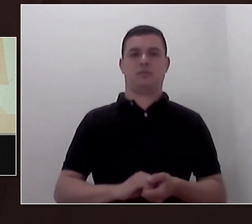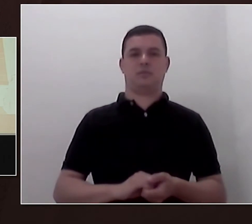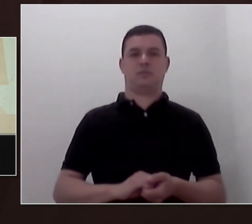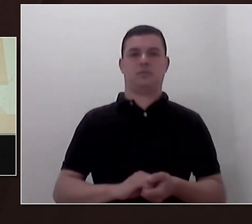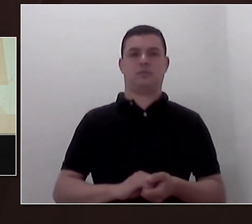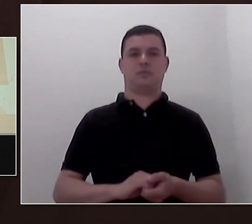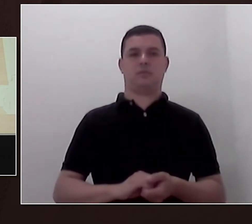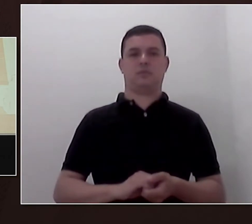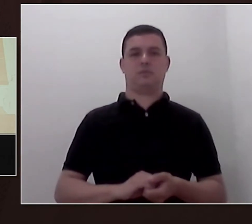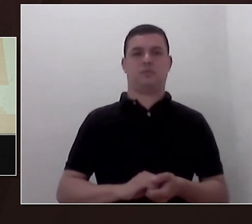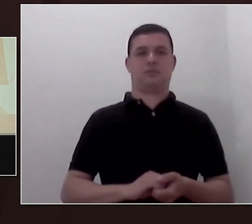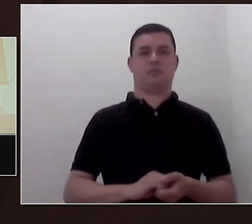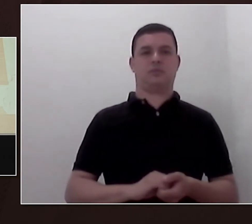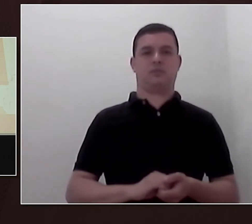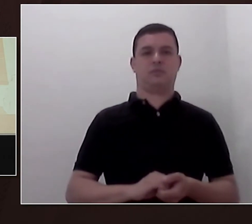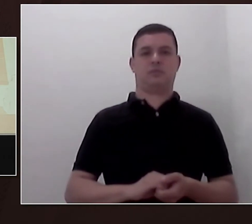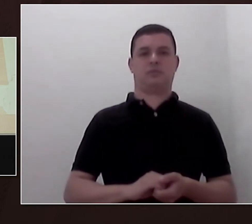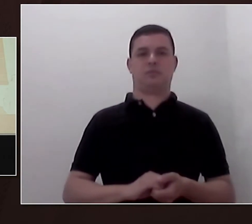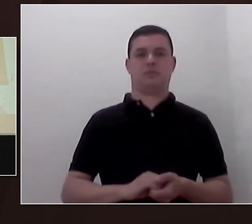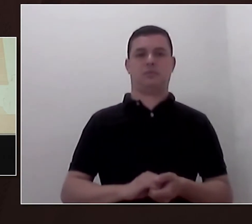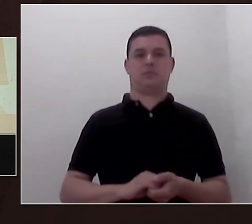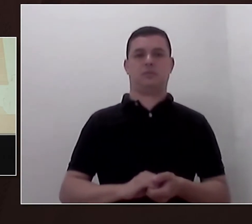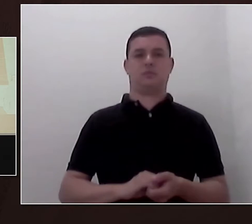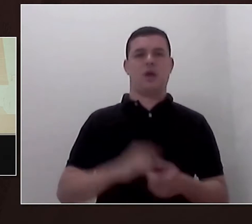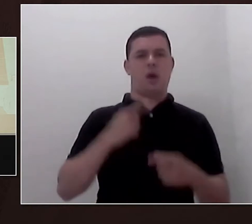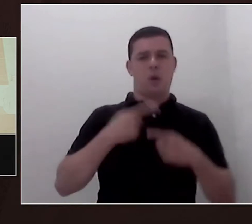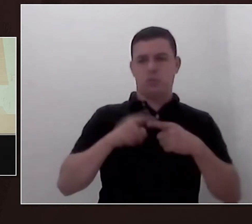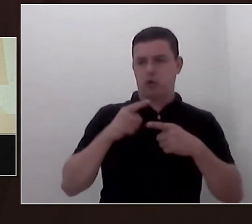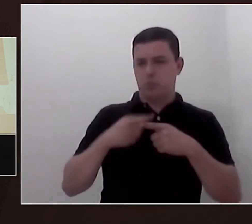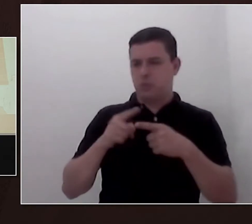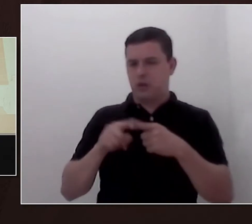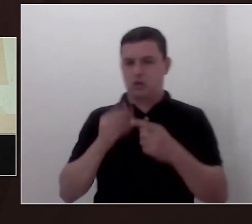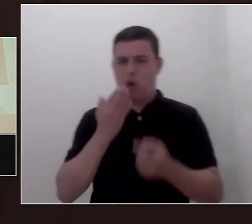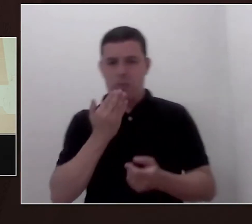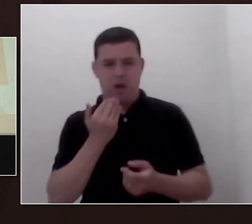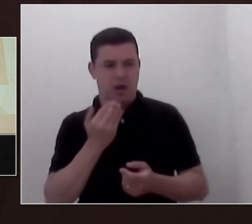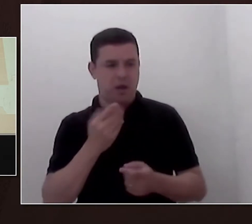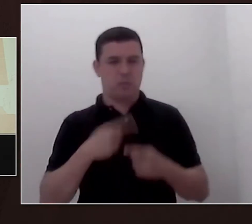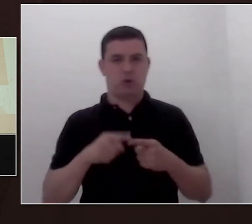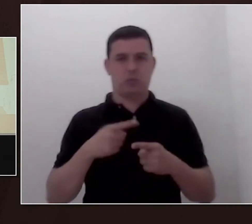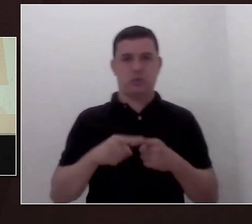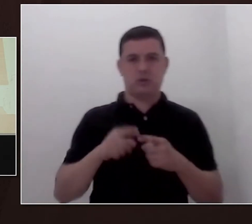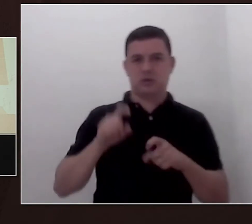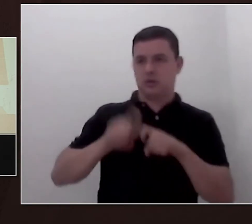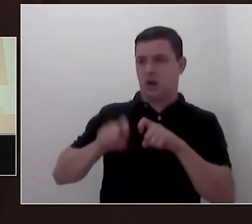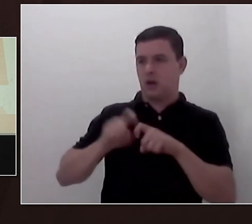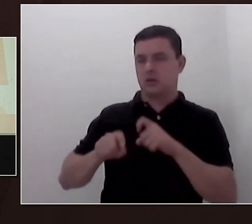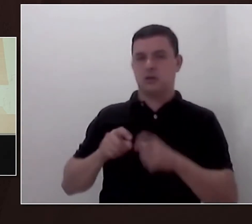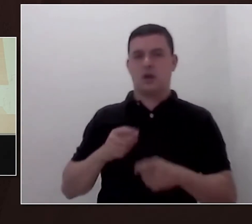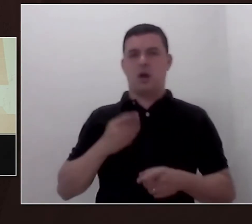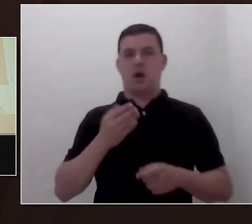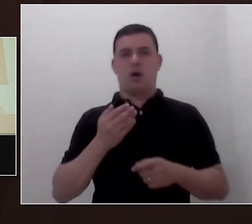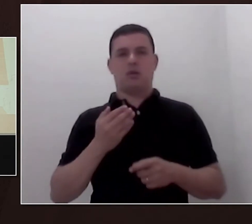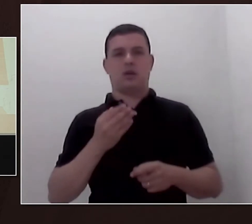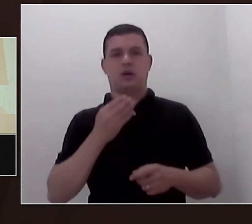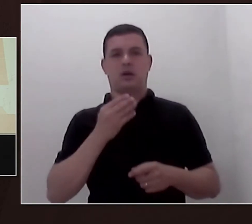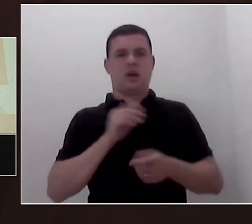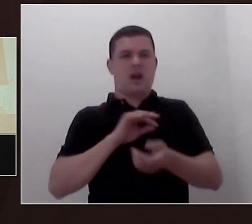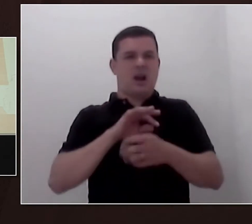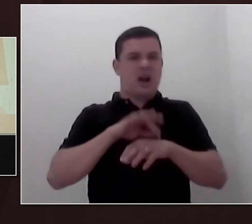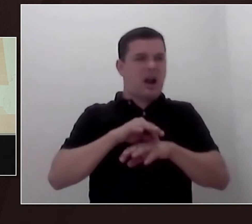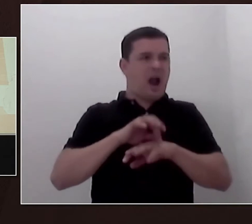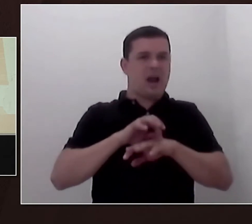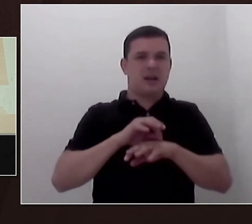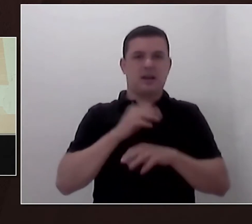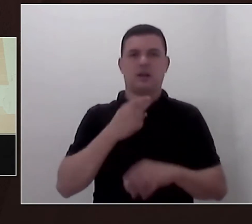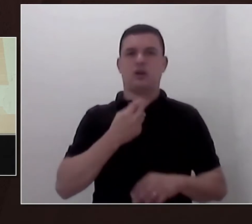isso? É proibido fazer isso, é proibido fazer aquilo, fique um dia em abstinência, não coma carne. Irmão, tudo